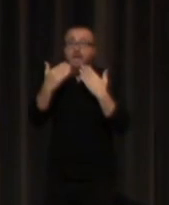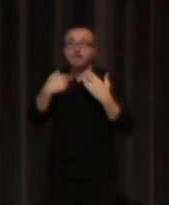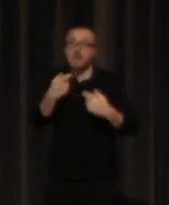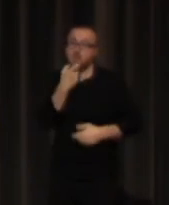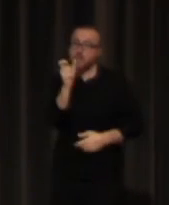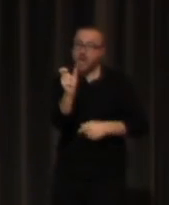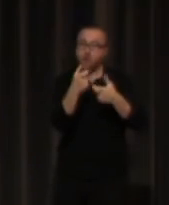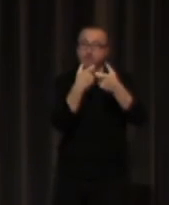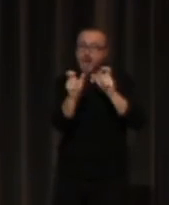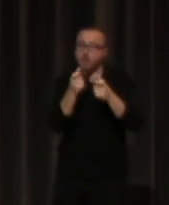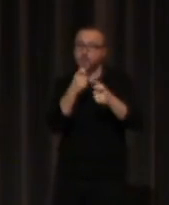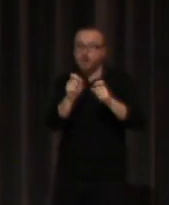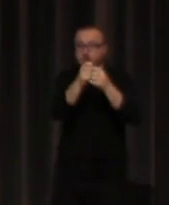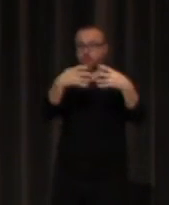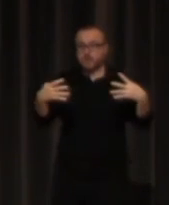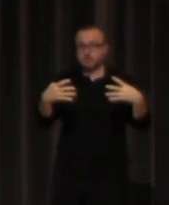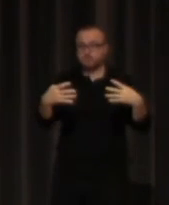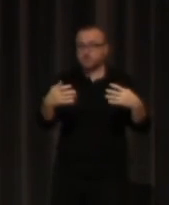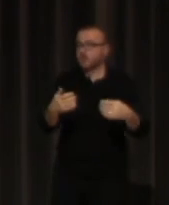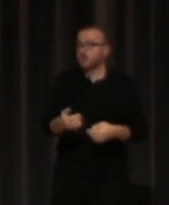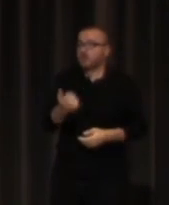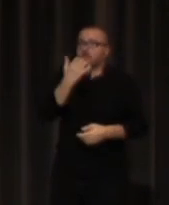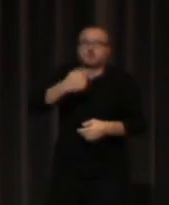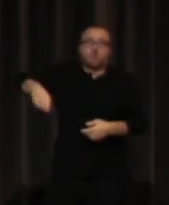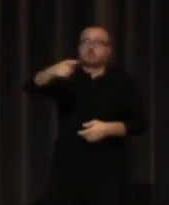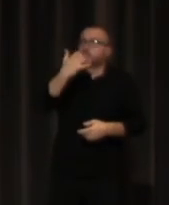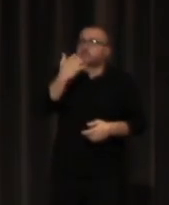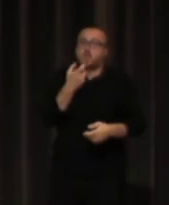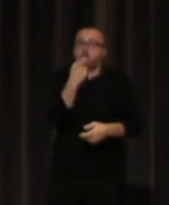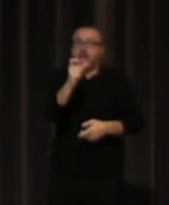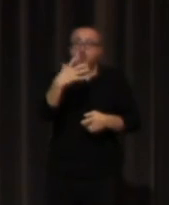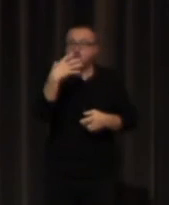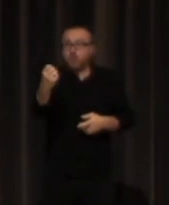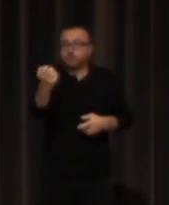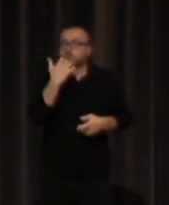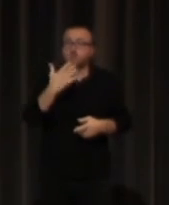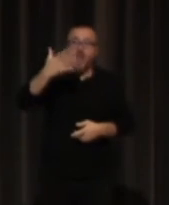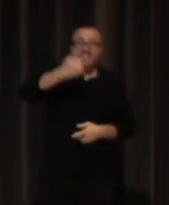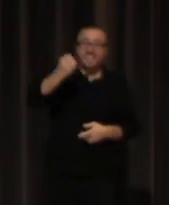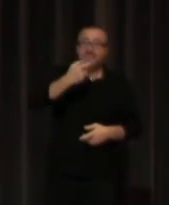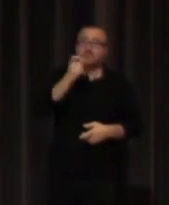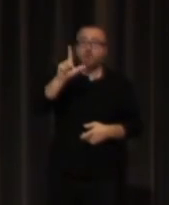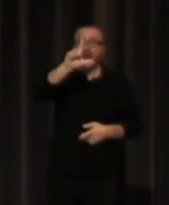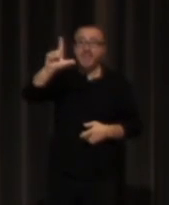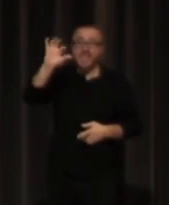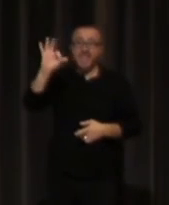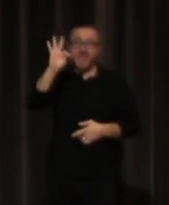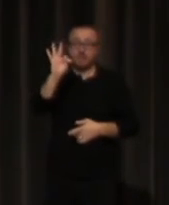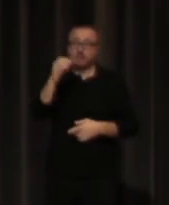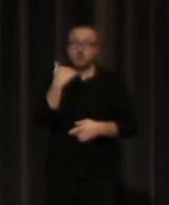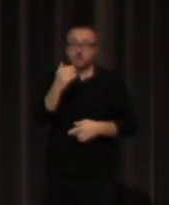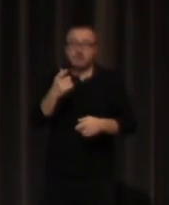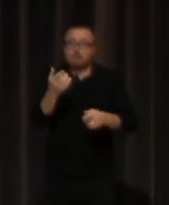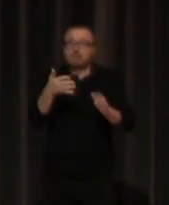dic aquí jo no sé què és la llet, doncs direu buscar el diccionari. No hi ha més pregunta que aquesta. Però llavors la